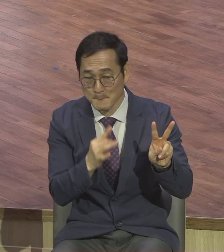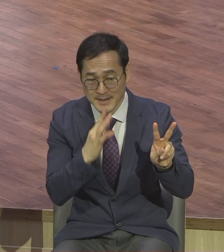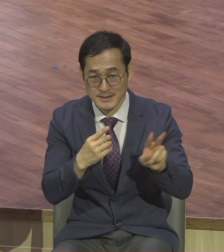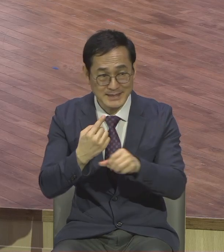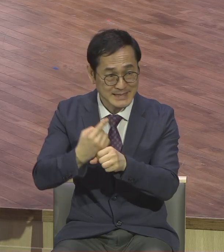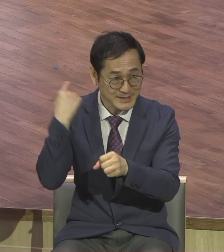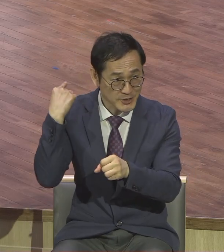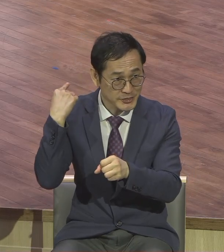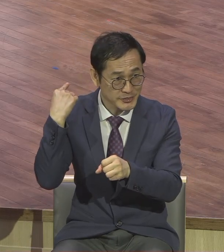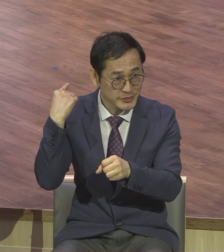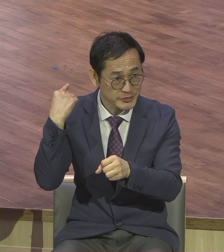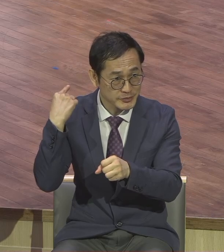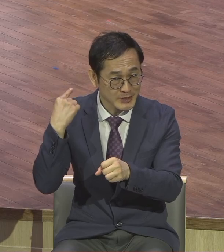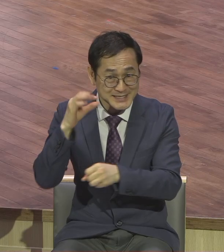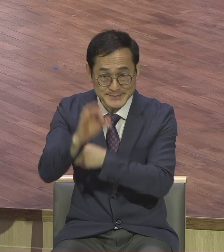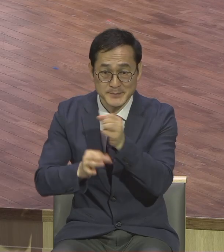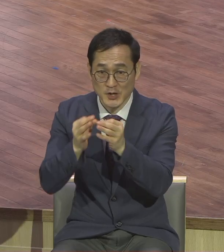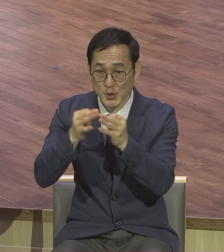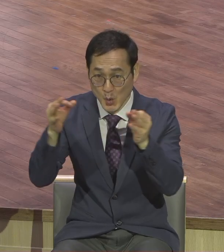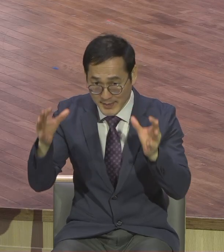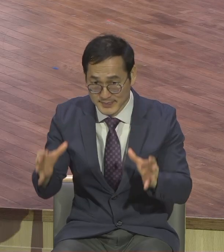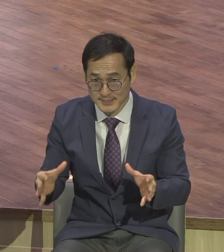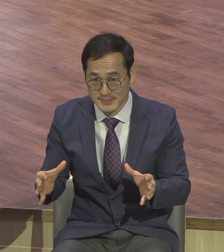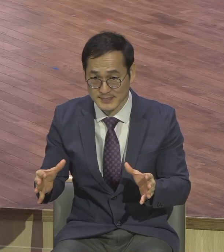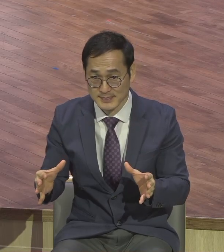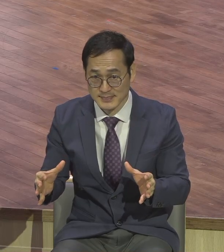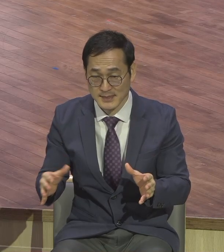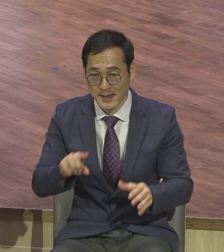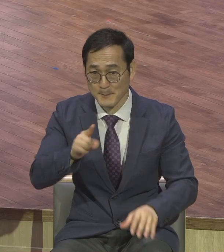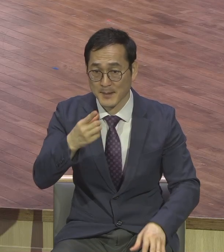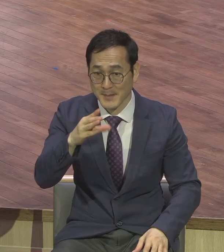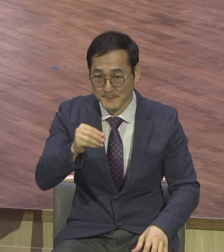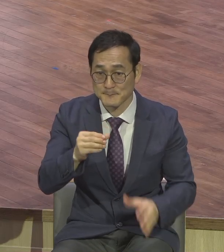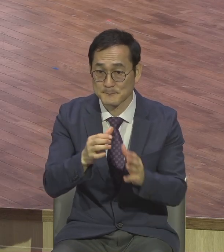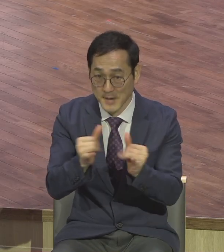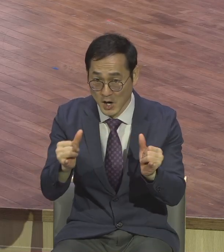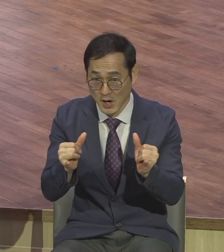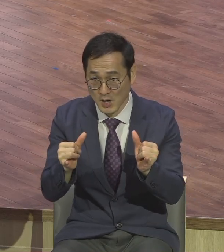지난해 10년을 계산했는데 10년 동안 100만 명 교인이